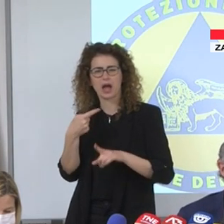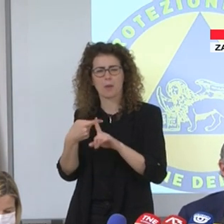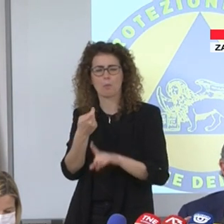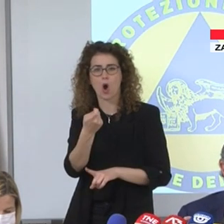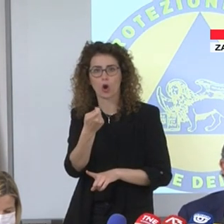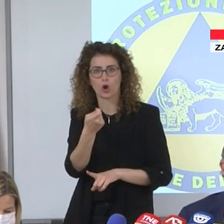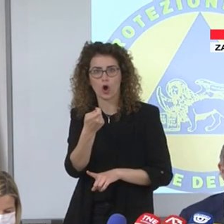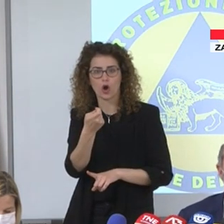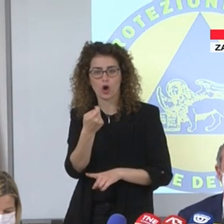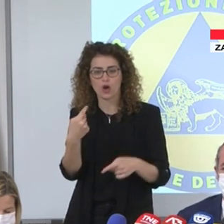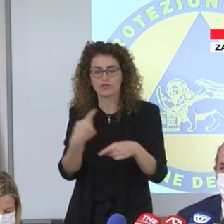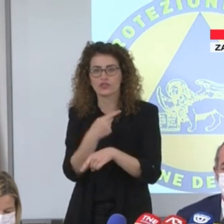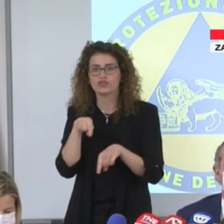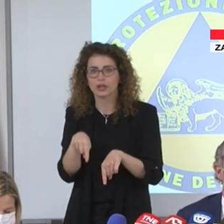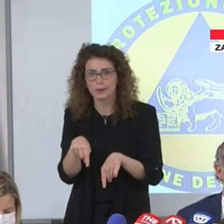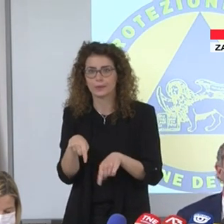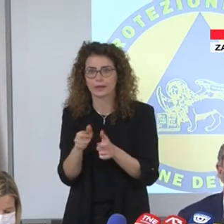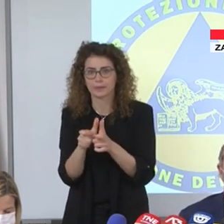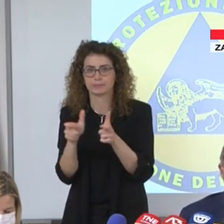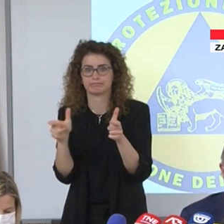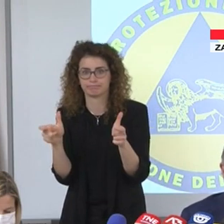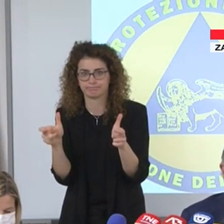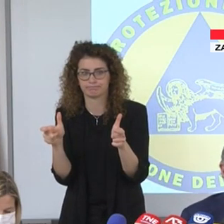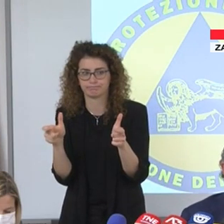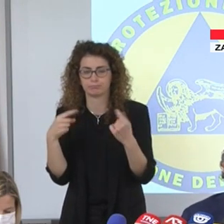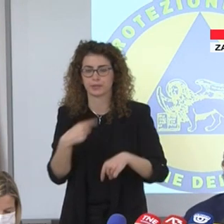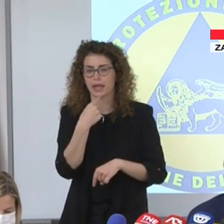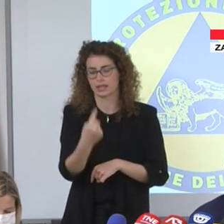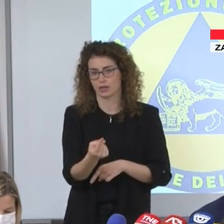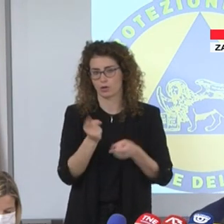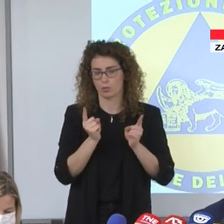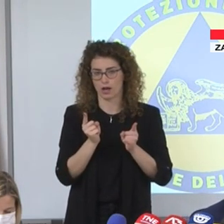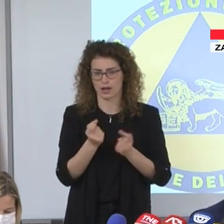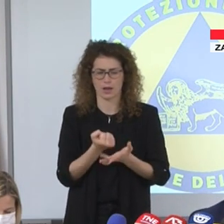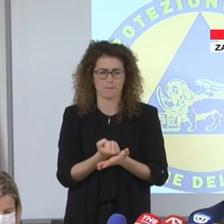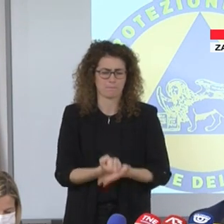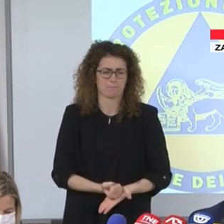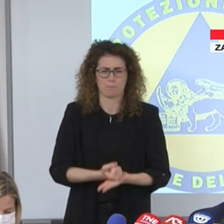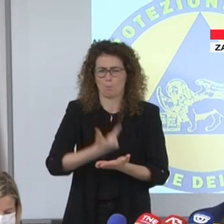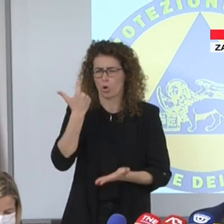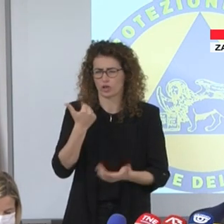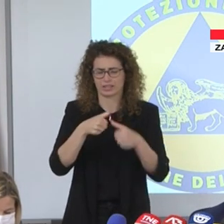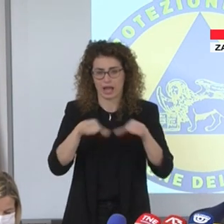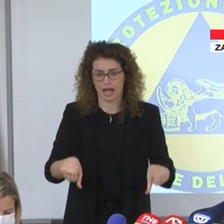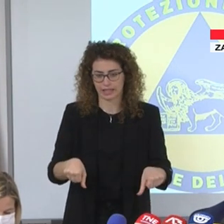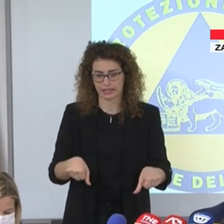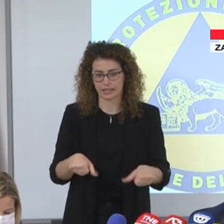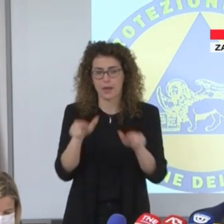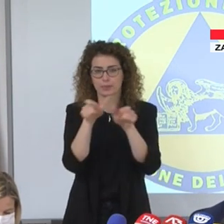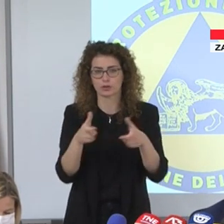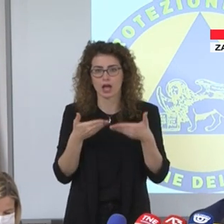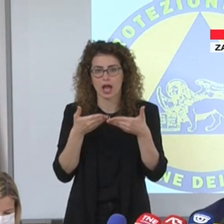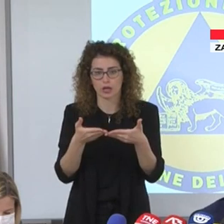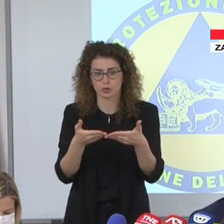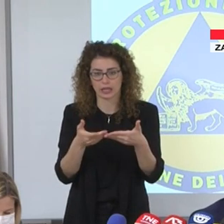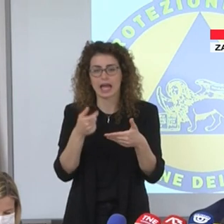in territori diciamo più vergini. Allora io dico che è fondamentale aiutare chi ha bisogno di aiuto vero, fame,